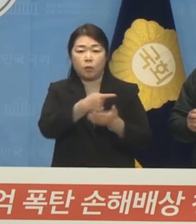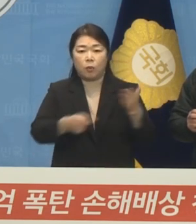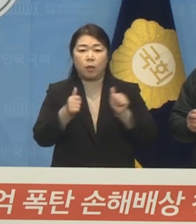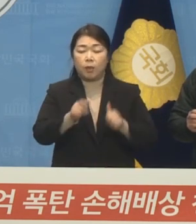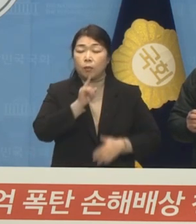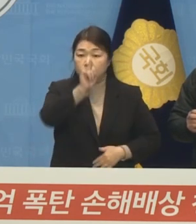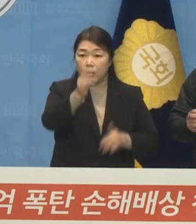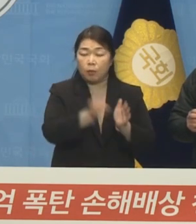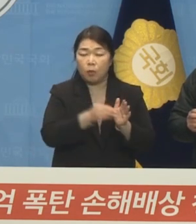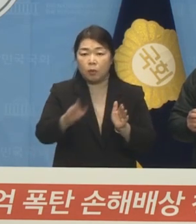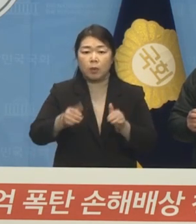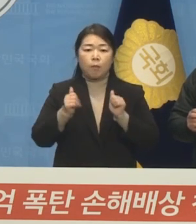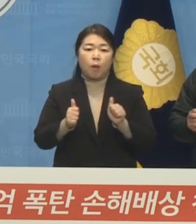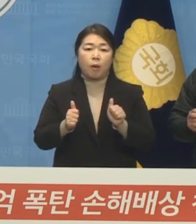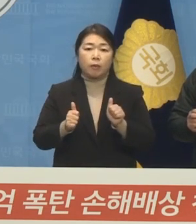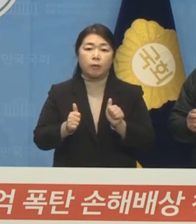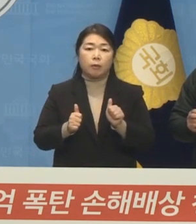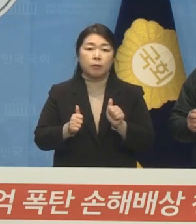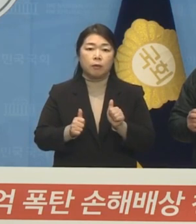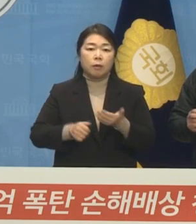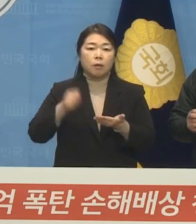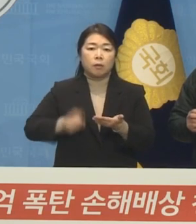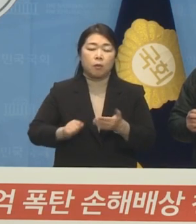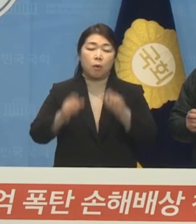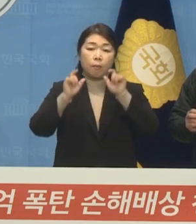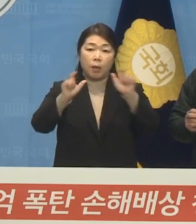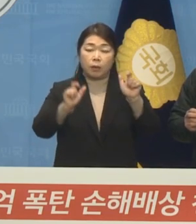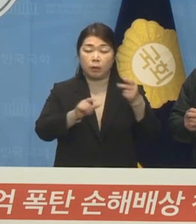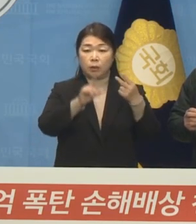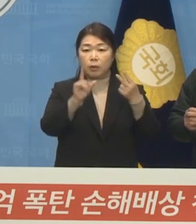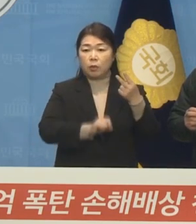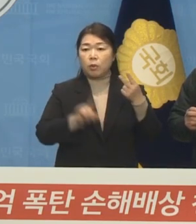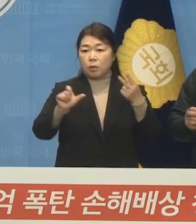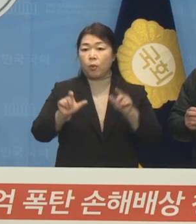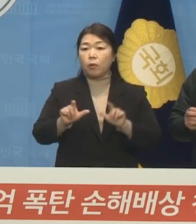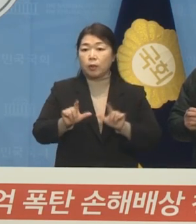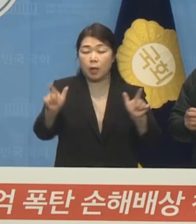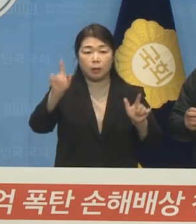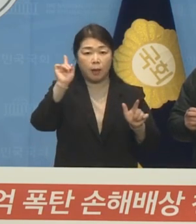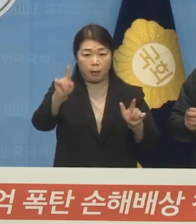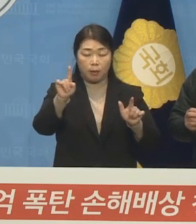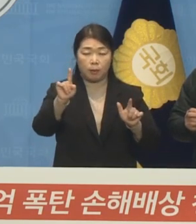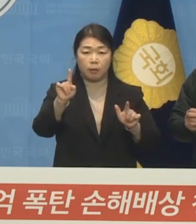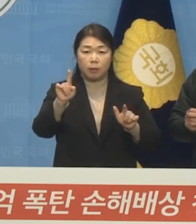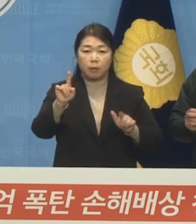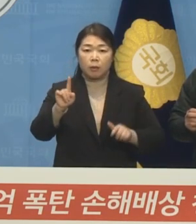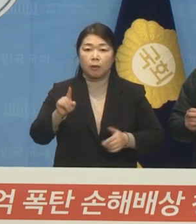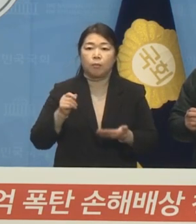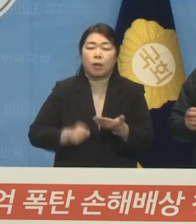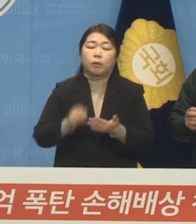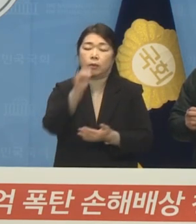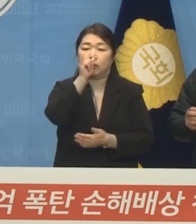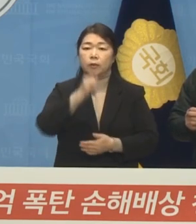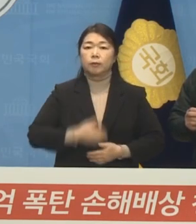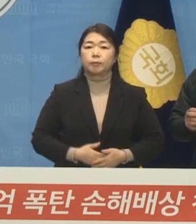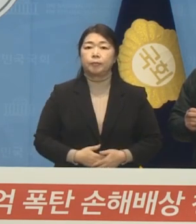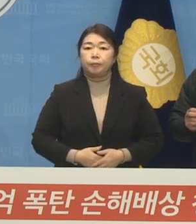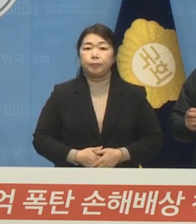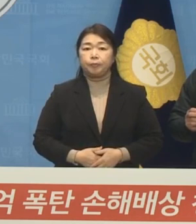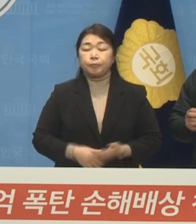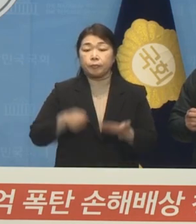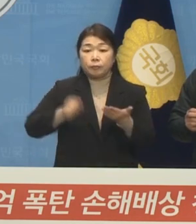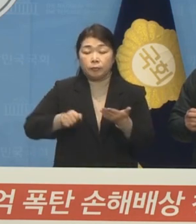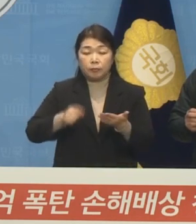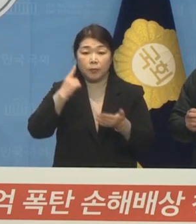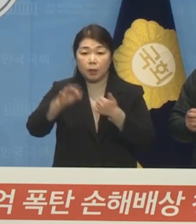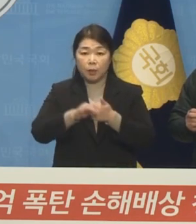청구했으며 이에 대한 법원의 선고 판결이 2월 15일 내일로 예정되어 있습니다. 판결이